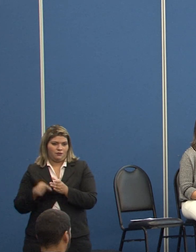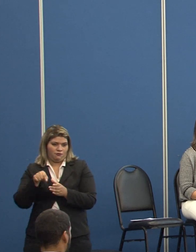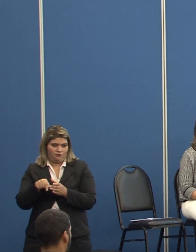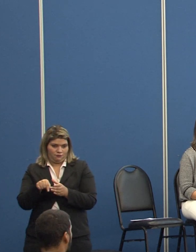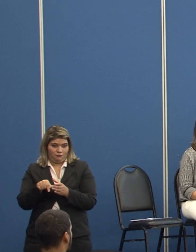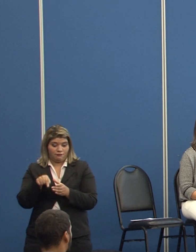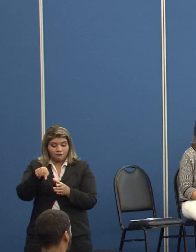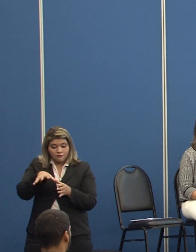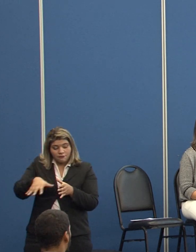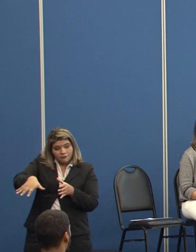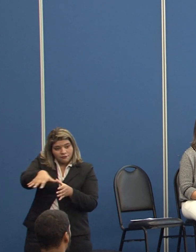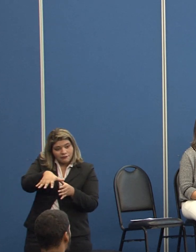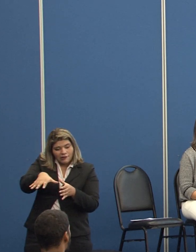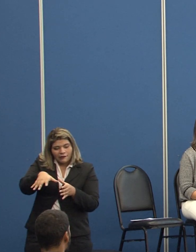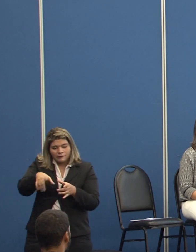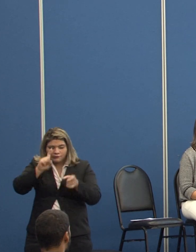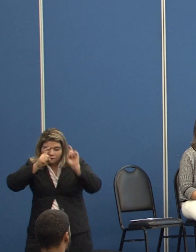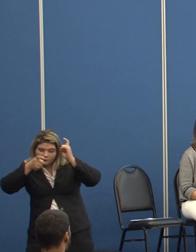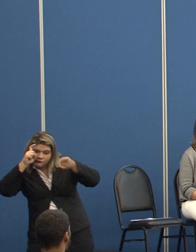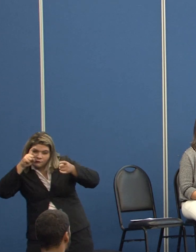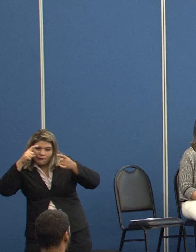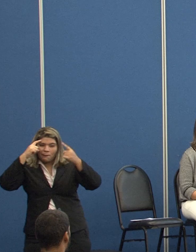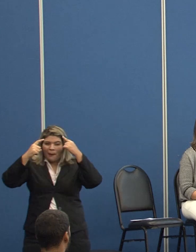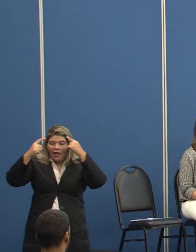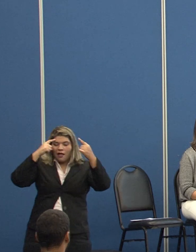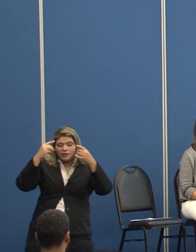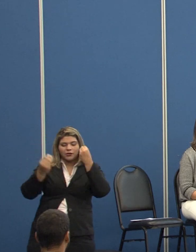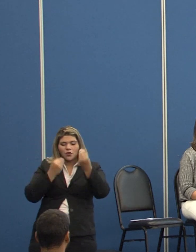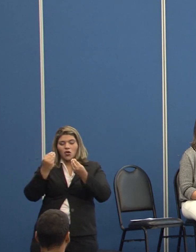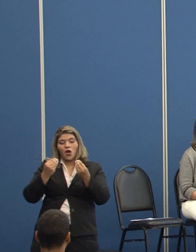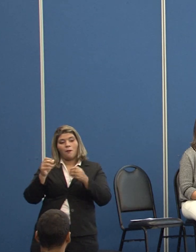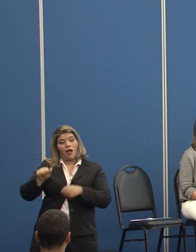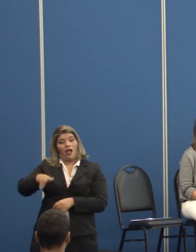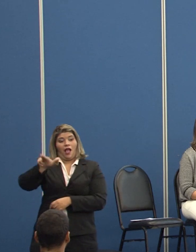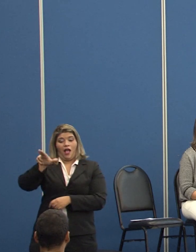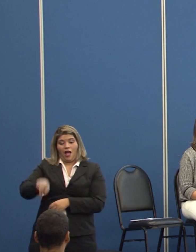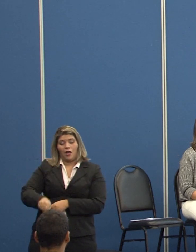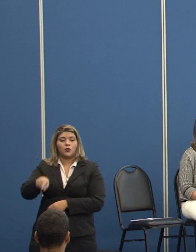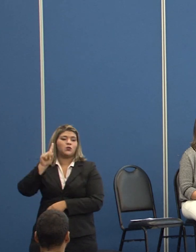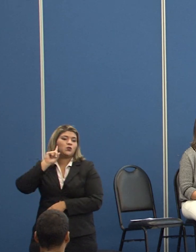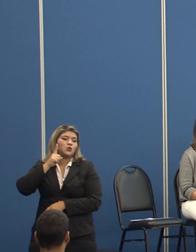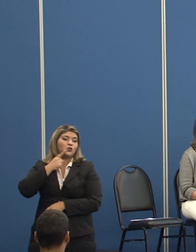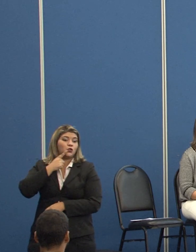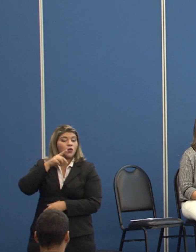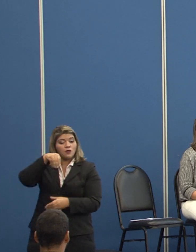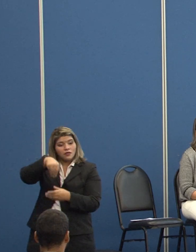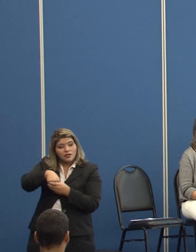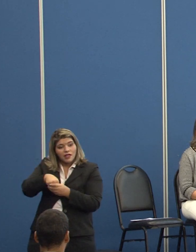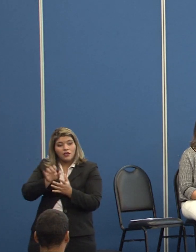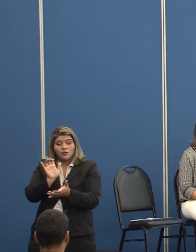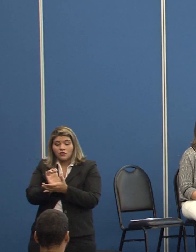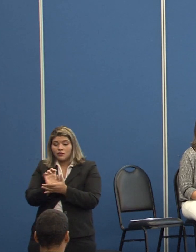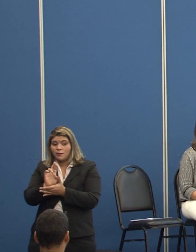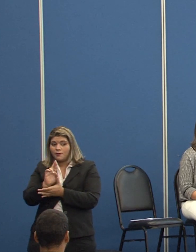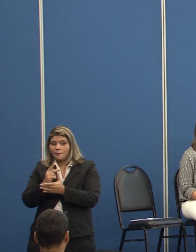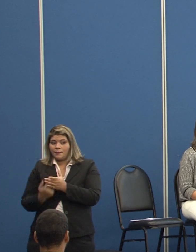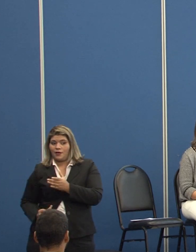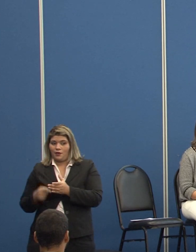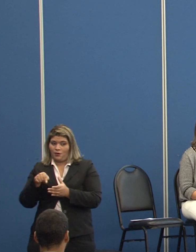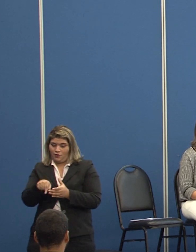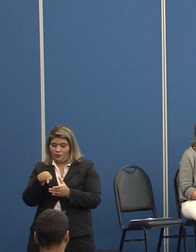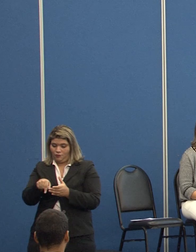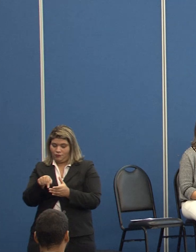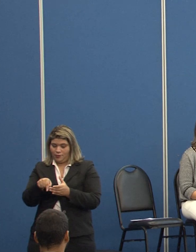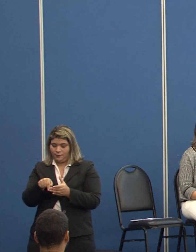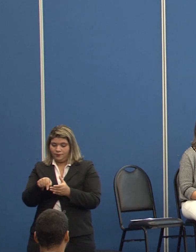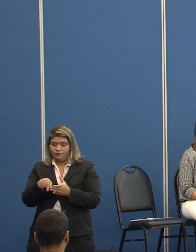classe está sendo toda pensada para alunos surdos dentro de um contexto bilíngue, e aí, a partir dessa